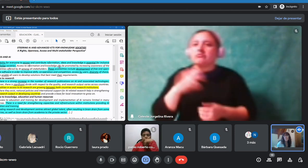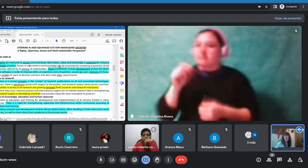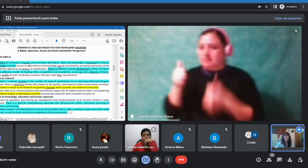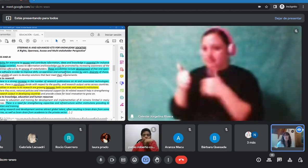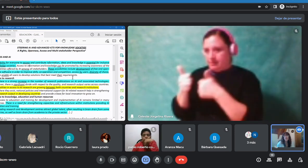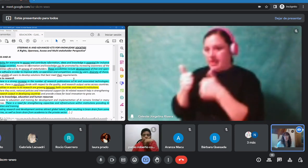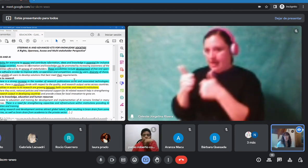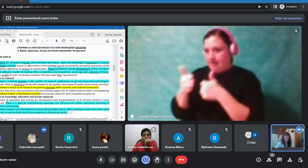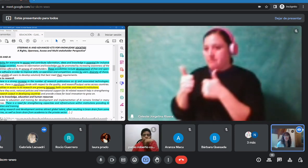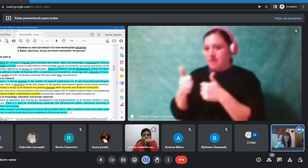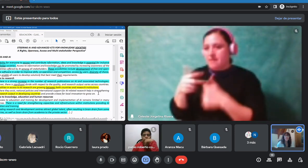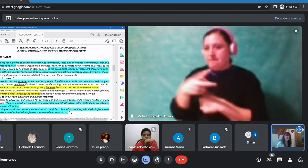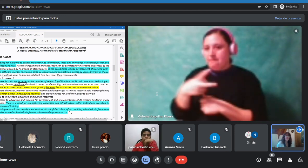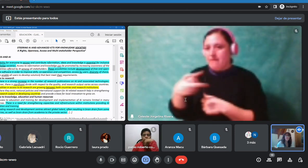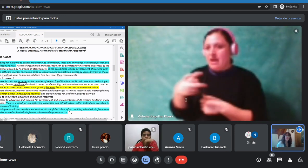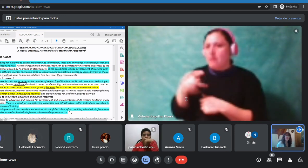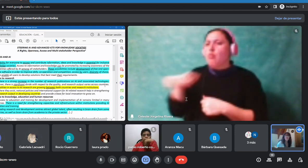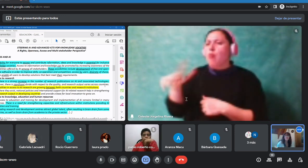Bien. ¿Cómo te das cuenta?